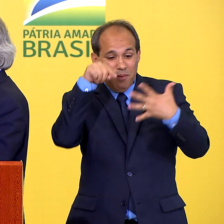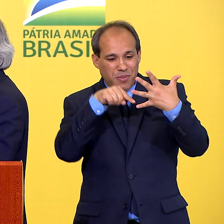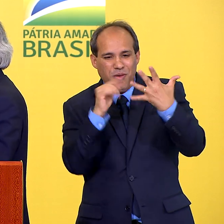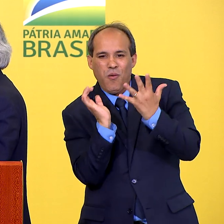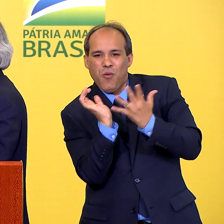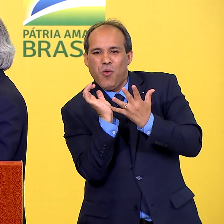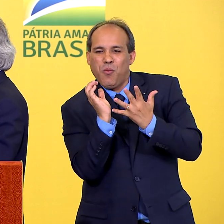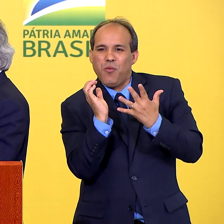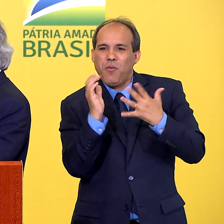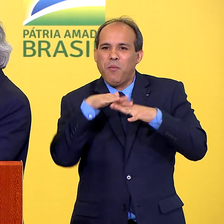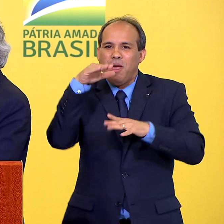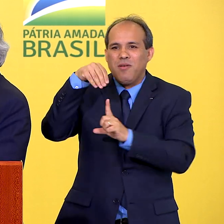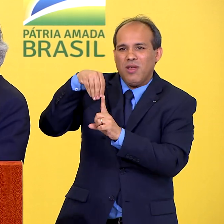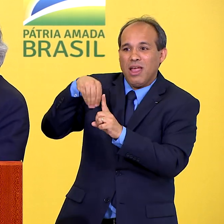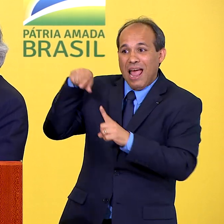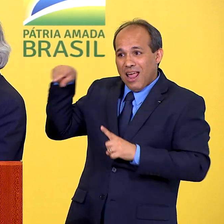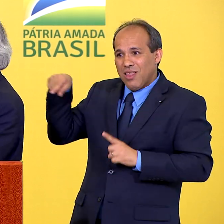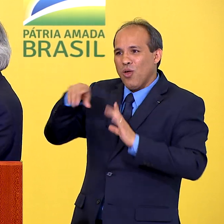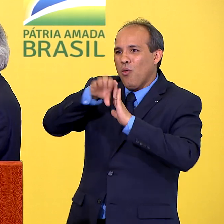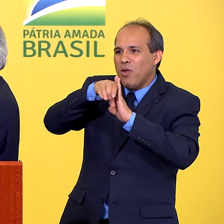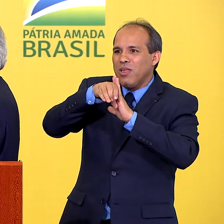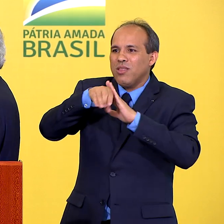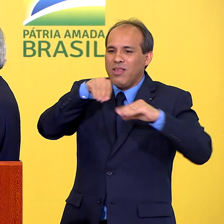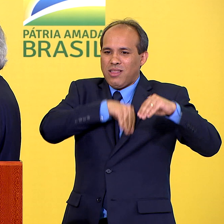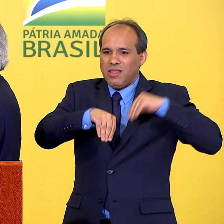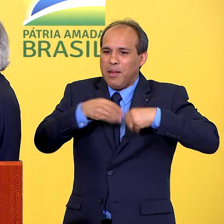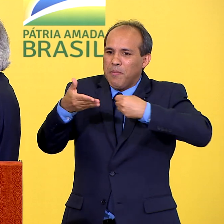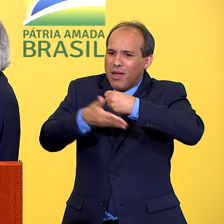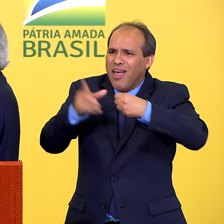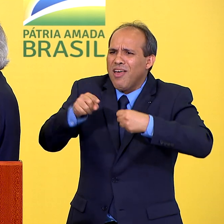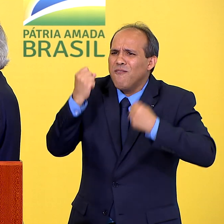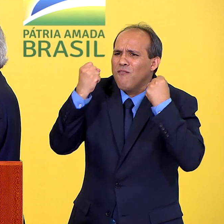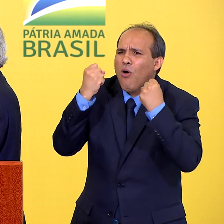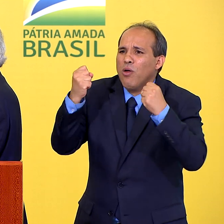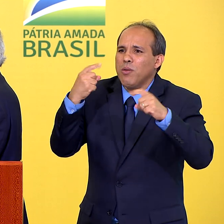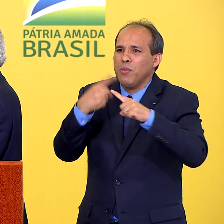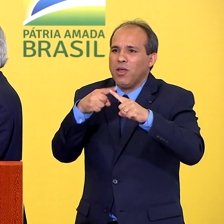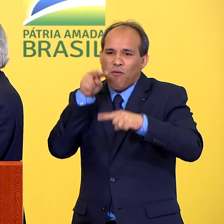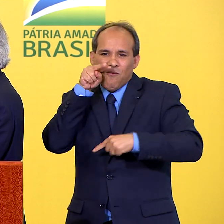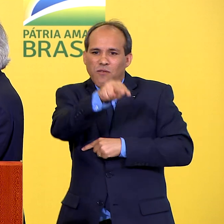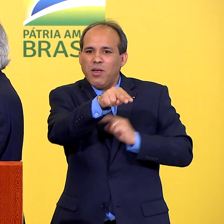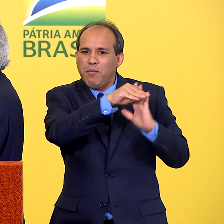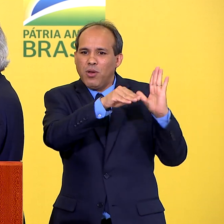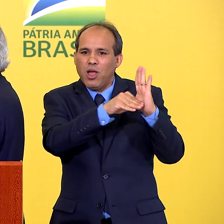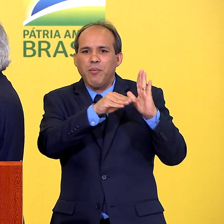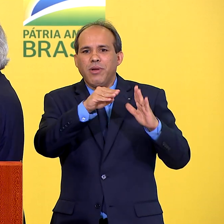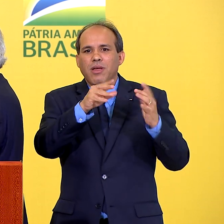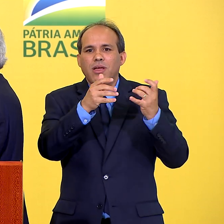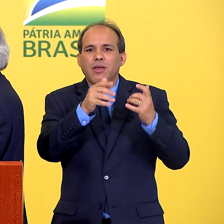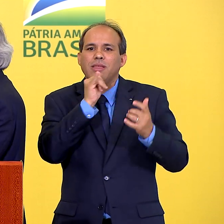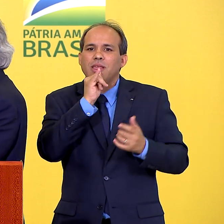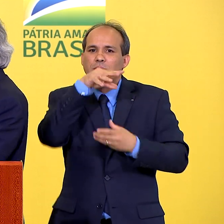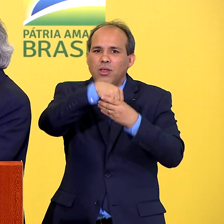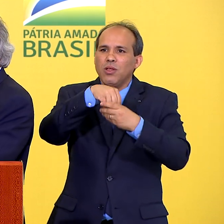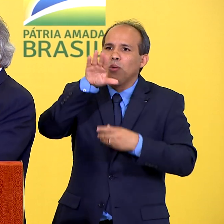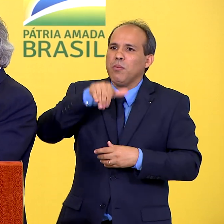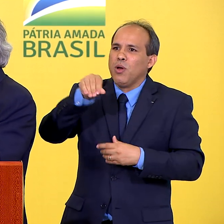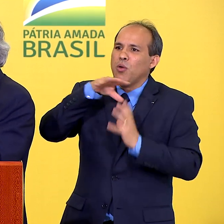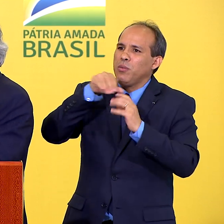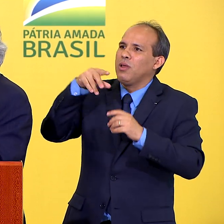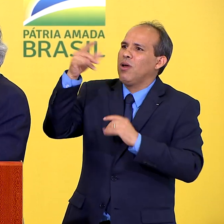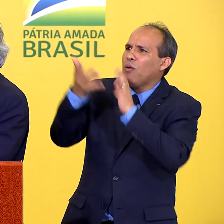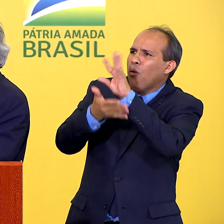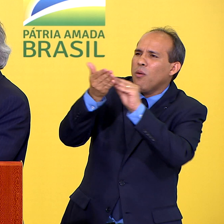esse conceito de renda básica, ele é tão forte que, mesmo tentando focalizar programas na linha dos programas do Banco Mundial, nós